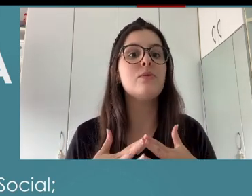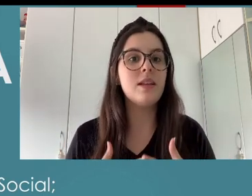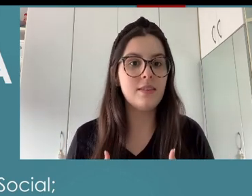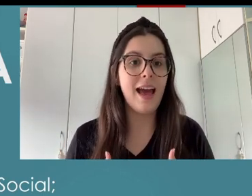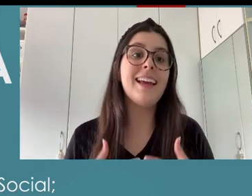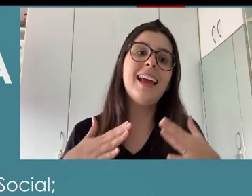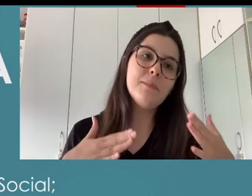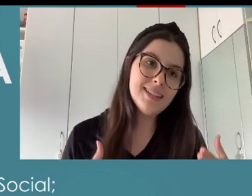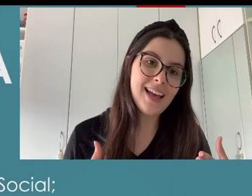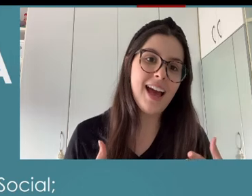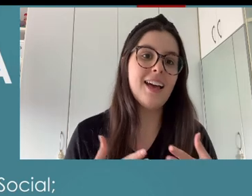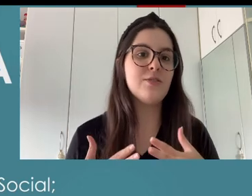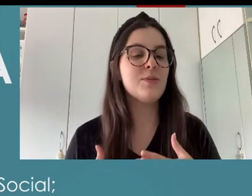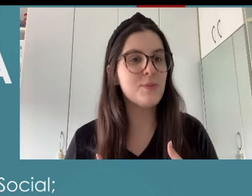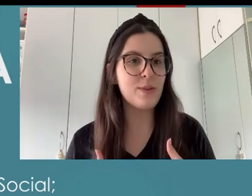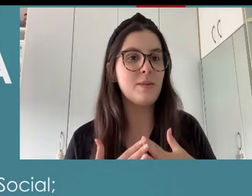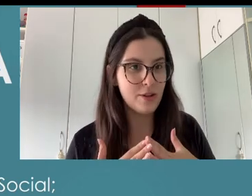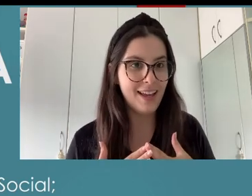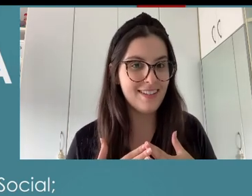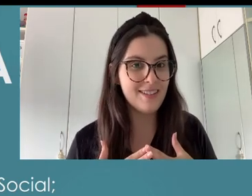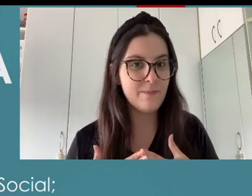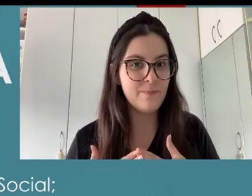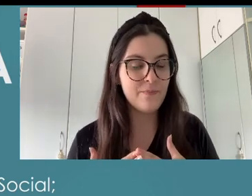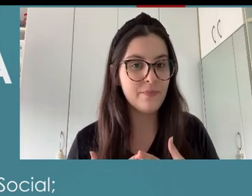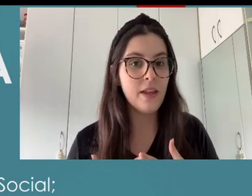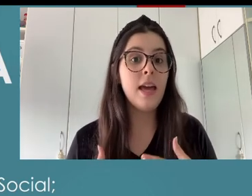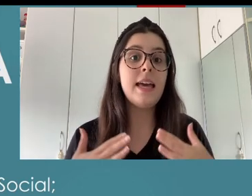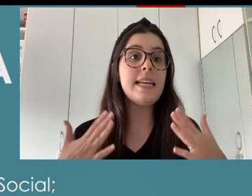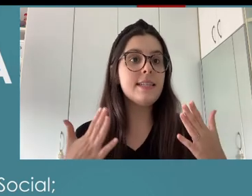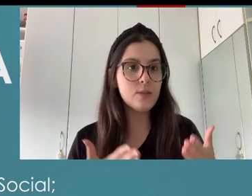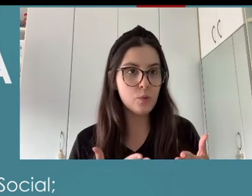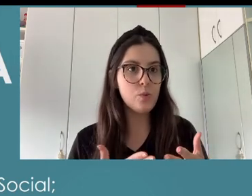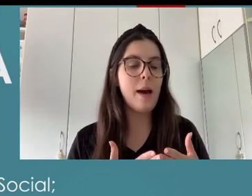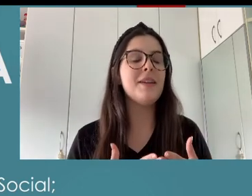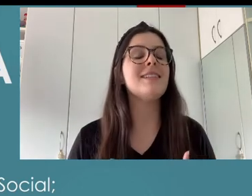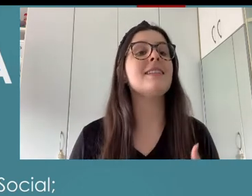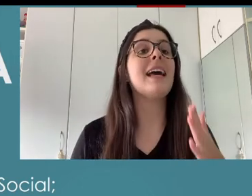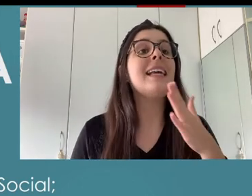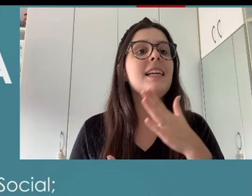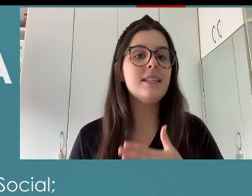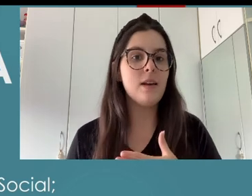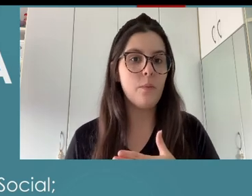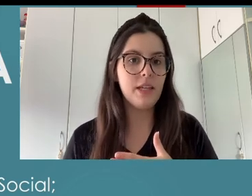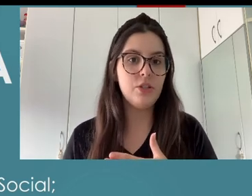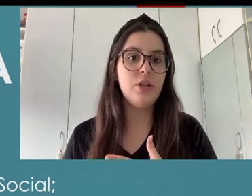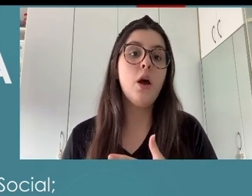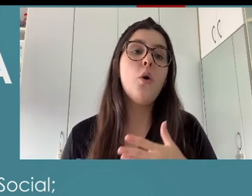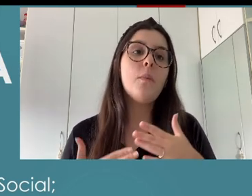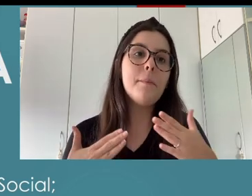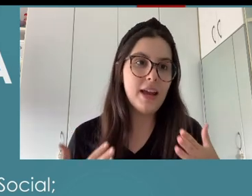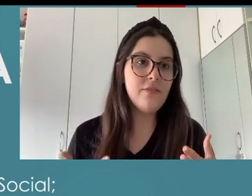para sustentar e embasar as discussões abordadas. Esse estudo apresenta